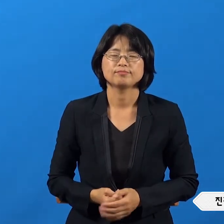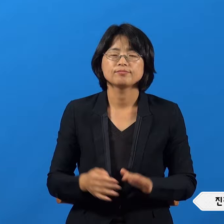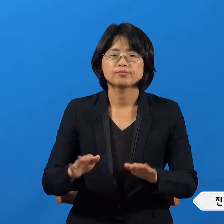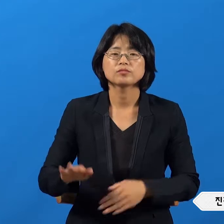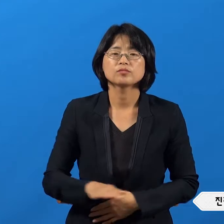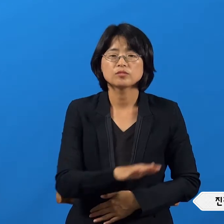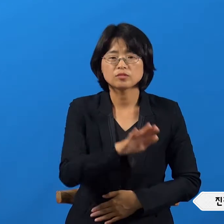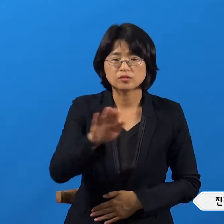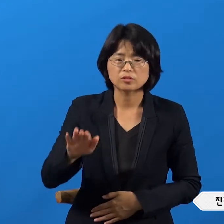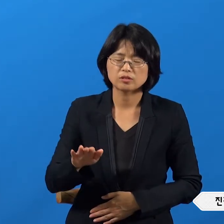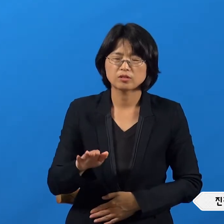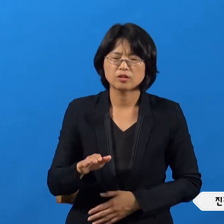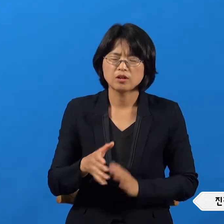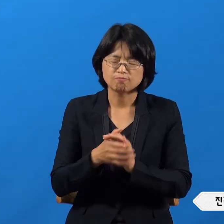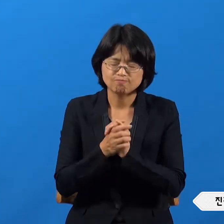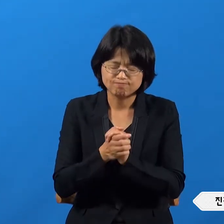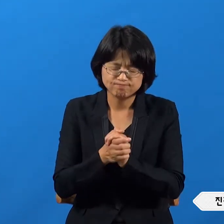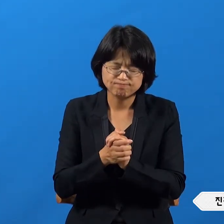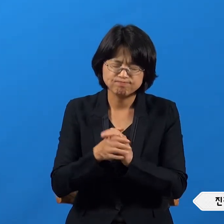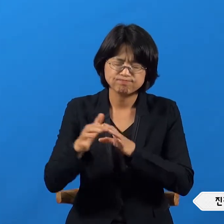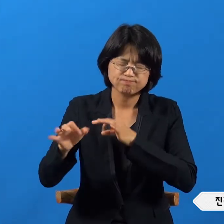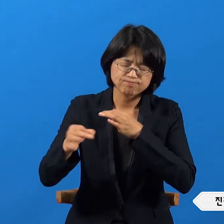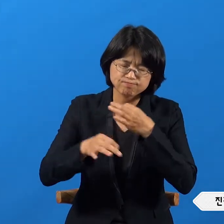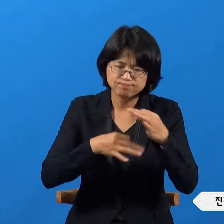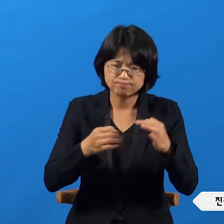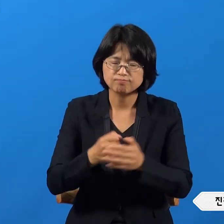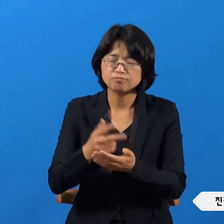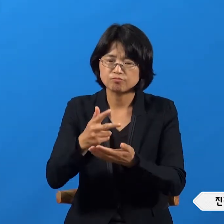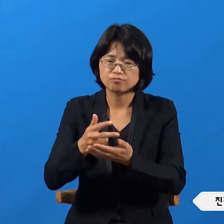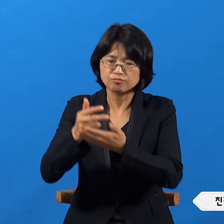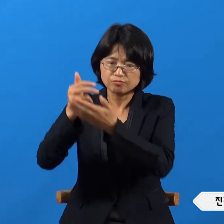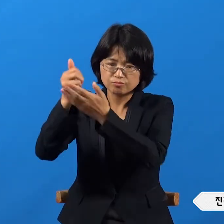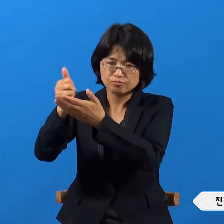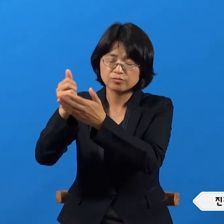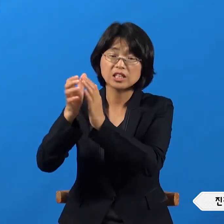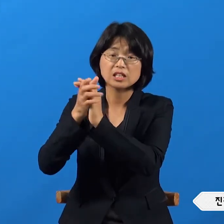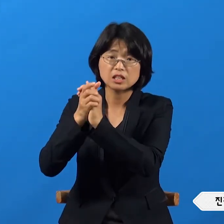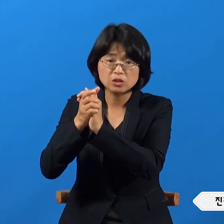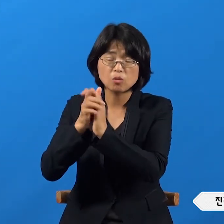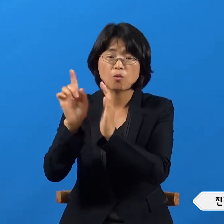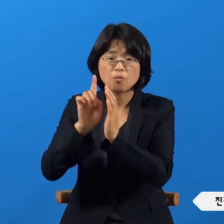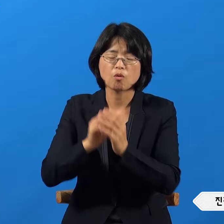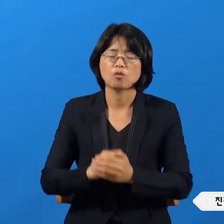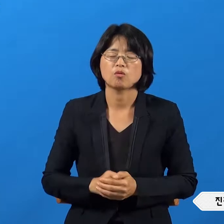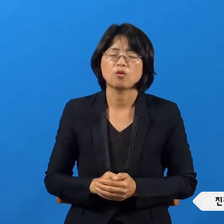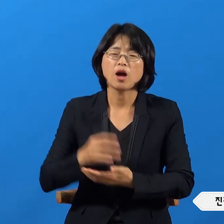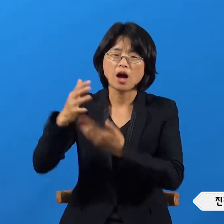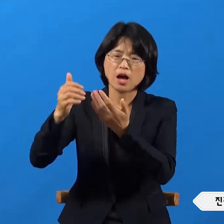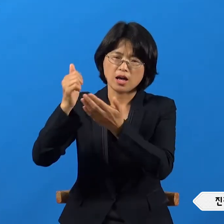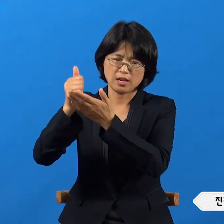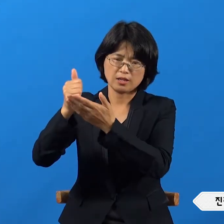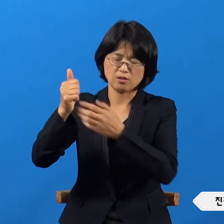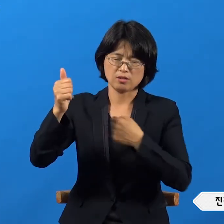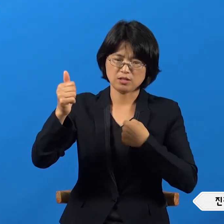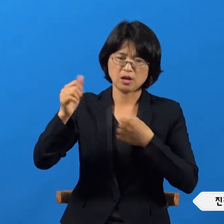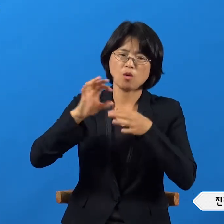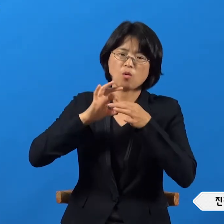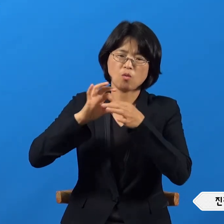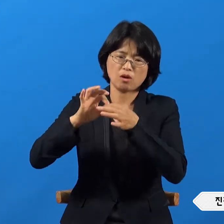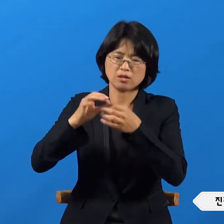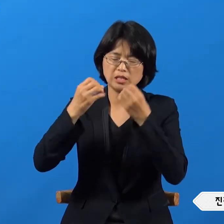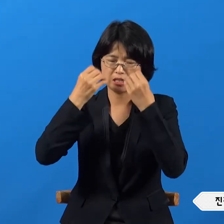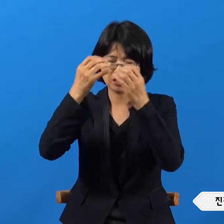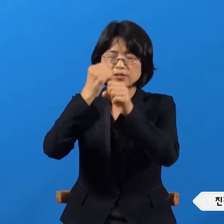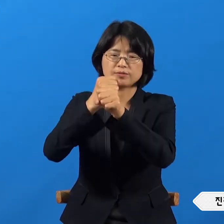기도, 주님 앞에 나가는 그 기도가 하나님과의 나와의 관계를 새롭게 하신다는 사실,